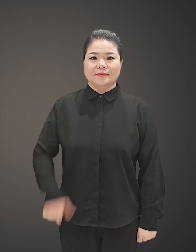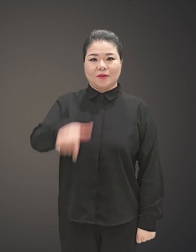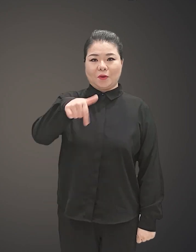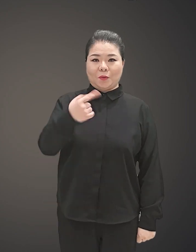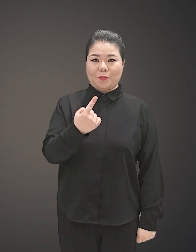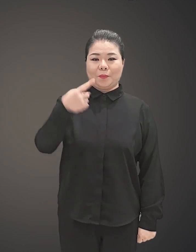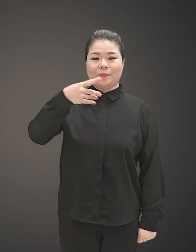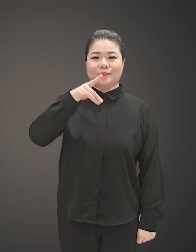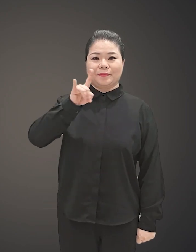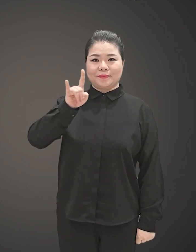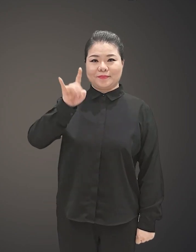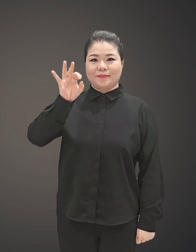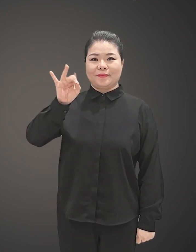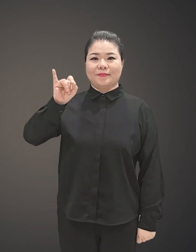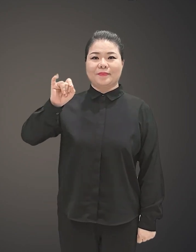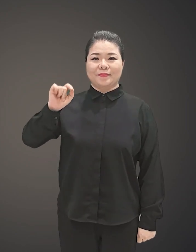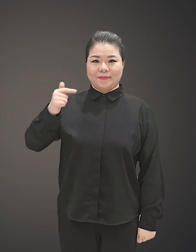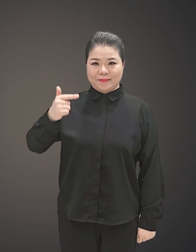고래인.